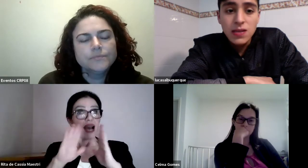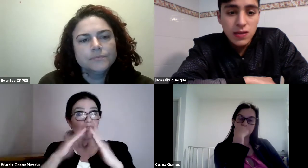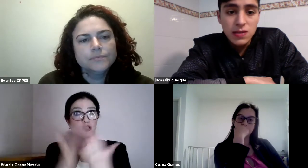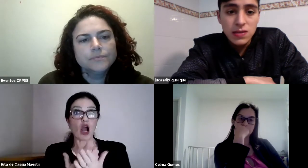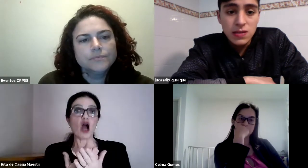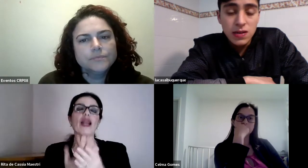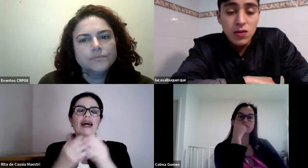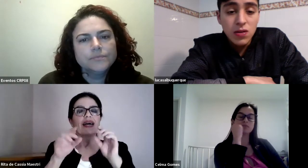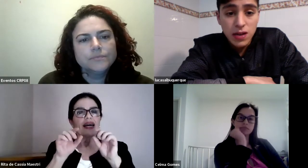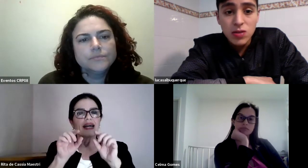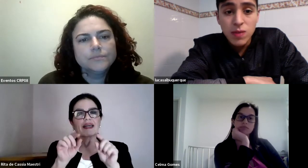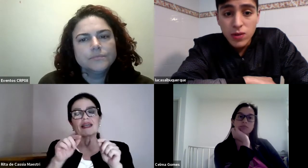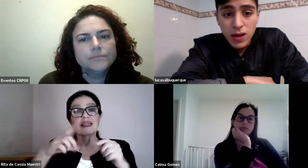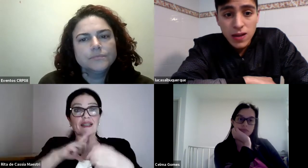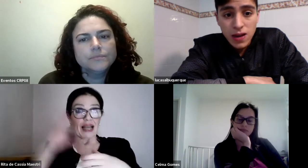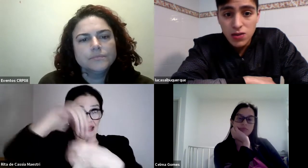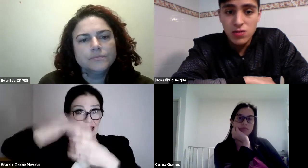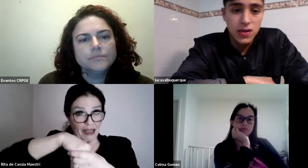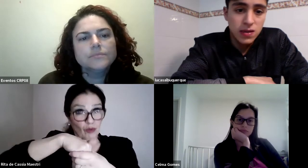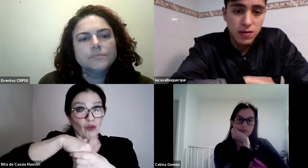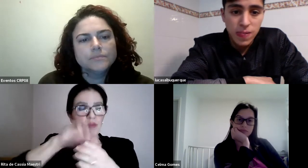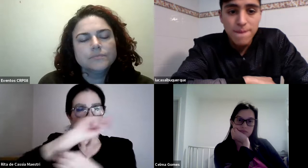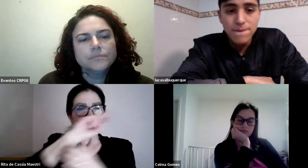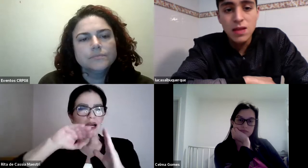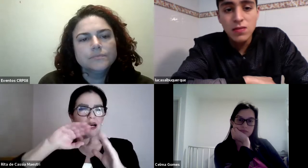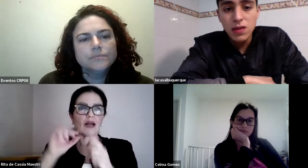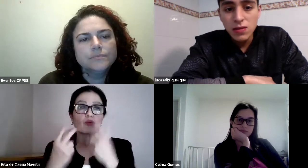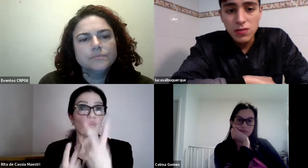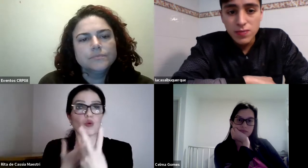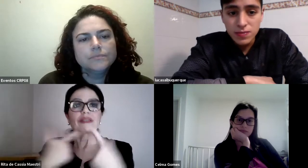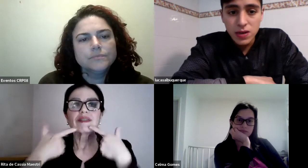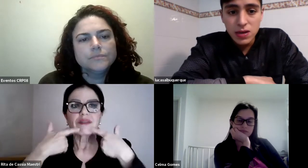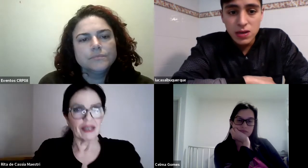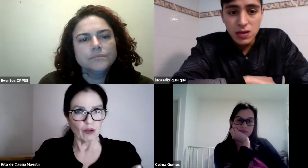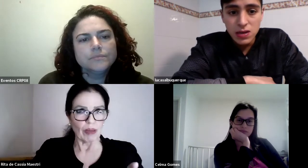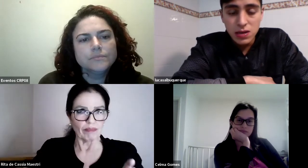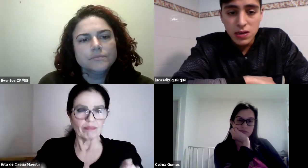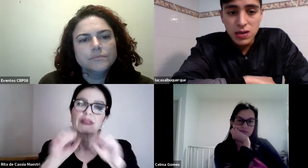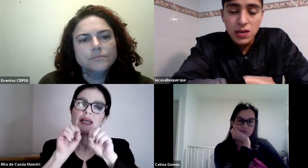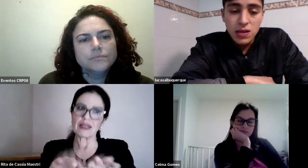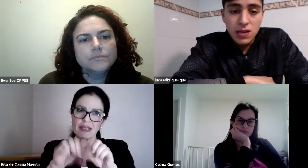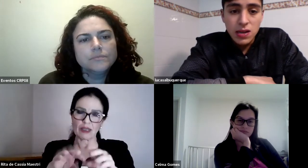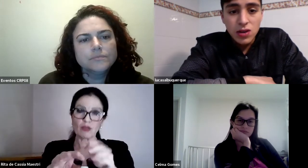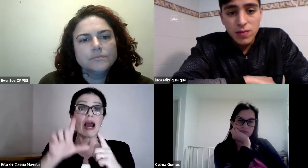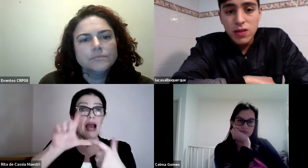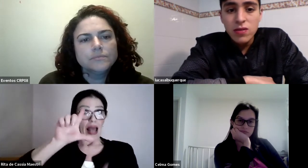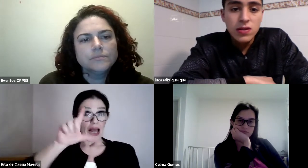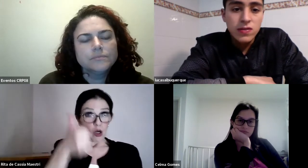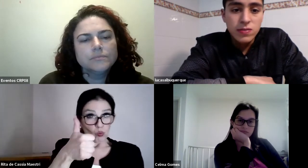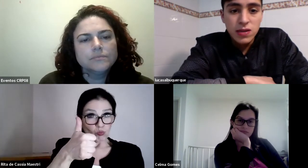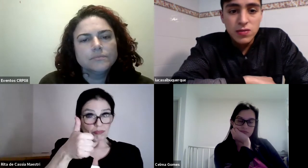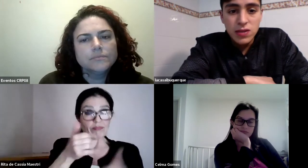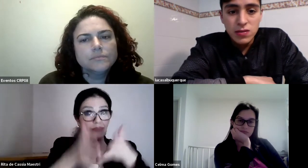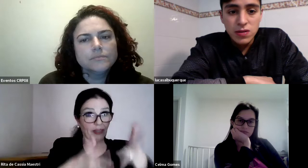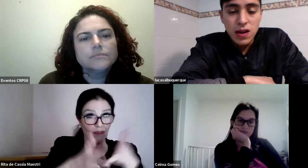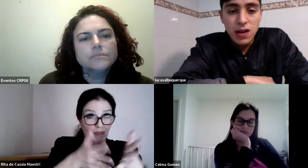a ser colocadas como uma modalidade de educação. Então, dentro da escola bilíngue, nós vamos